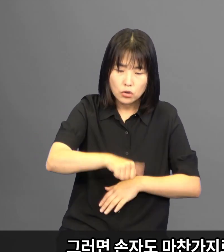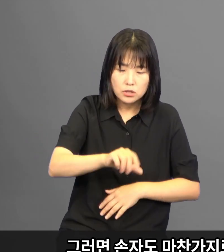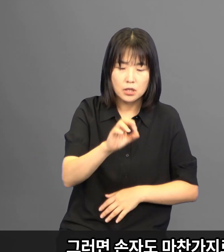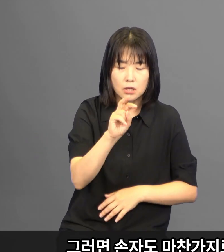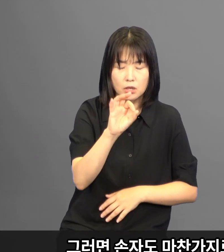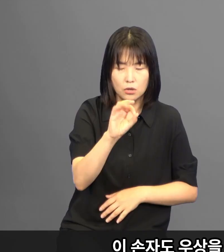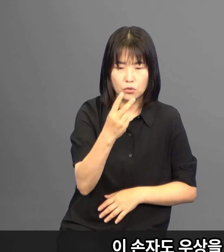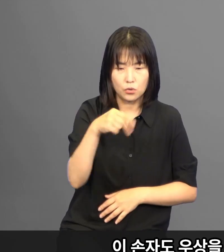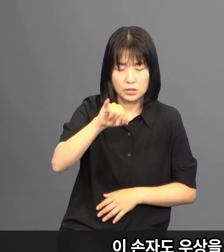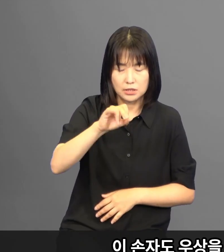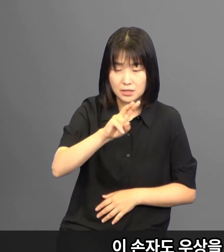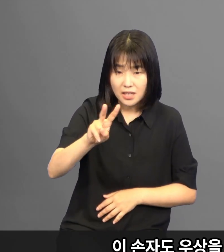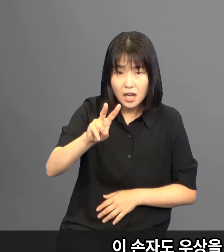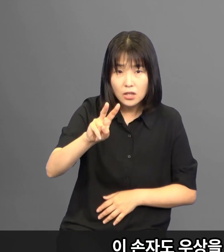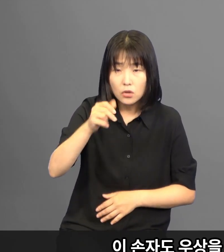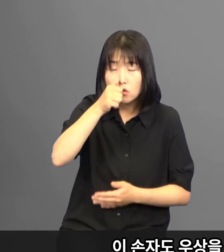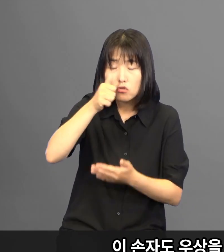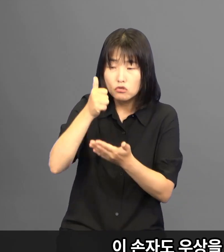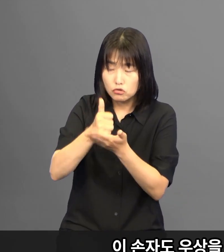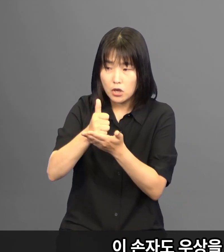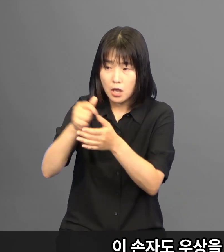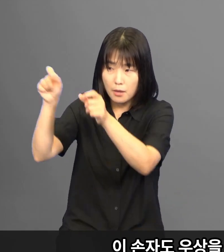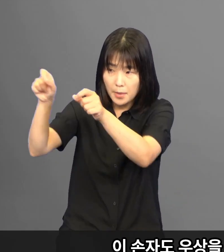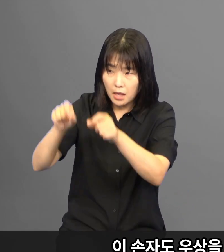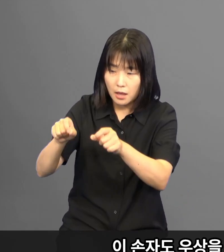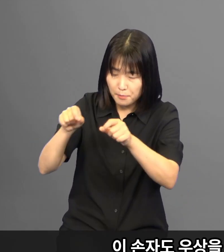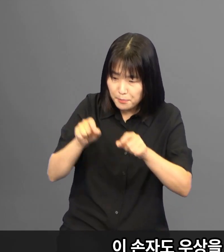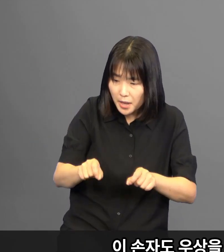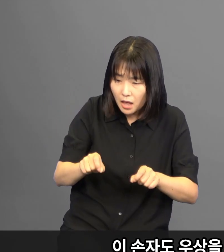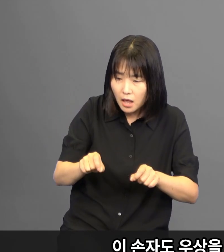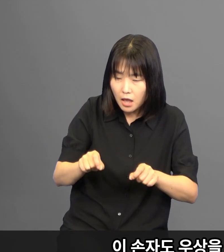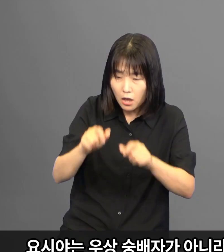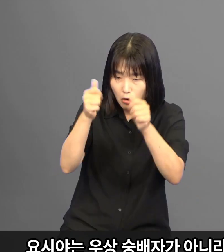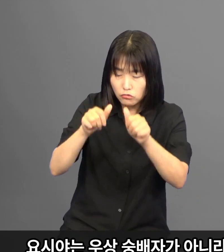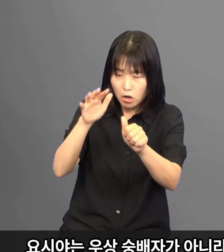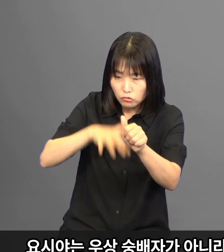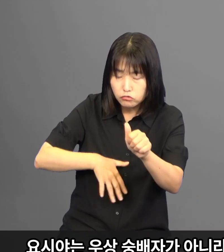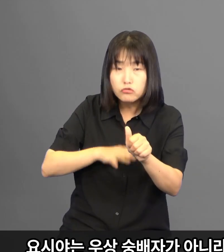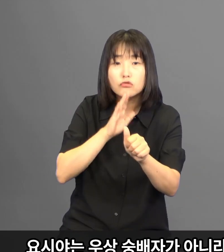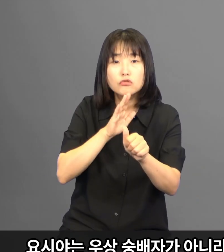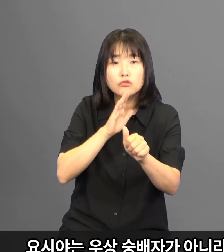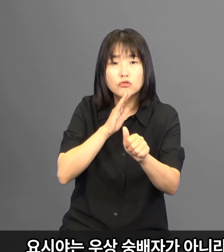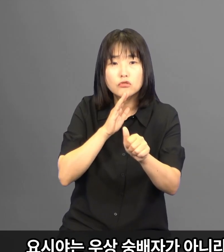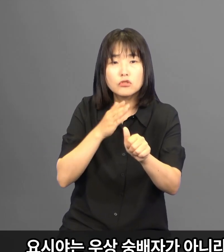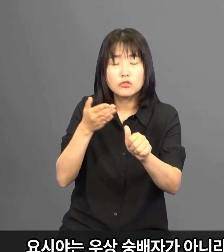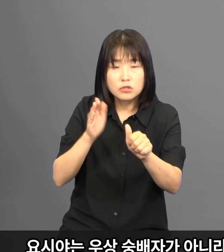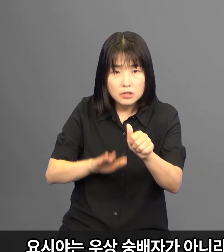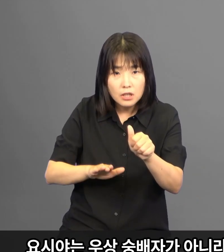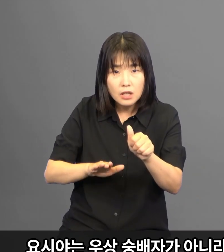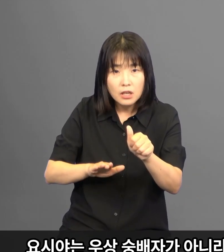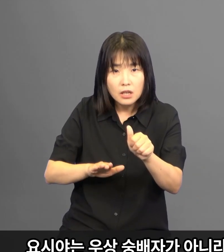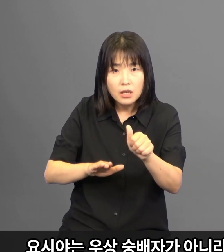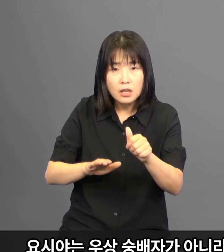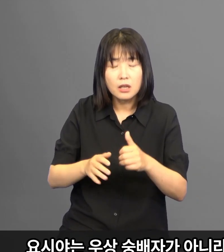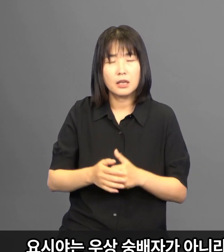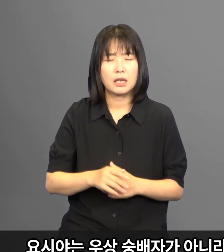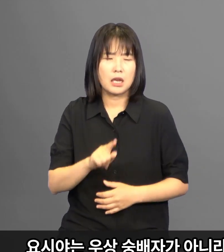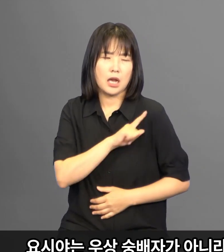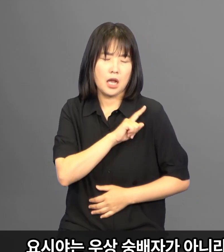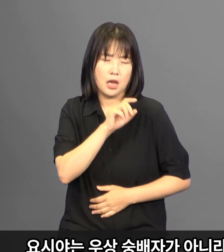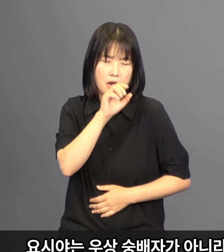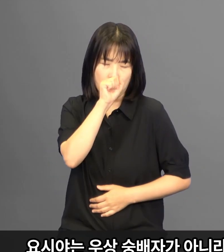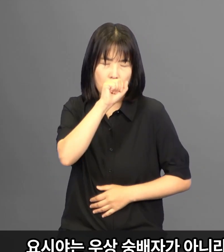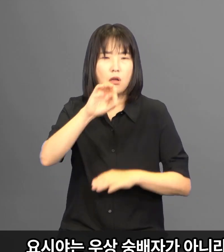법칙에 의하여 이 손자도 우상을 숭배하는 것이 마땅한데, 요시아는 우상 숭배자가 아니라 가장 선한 왕으로